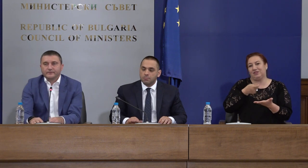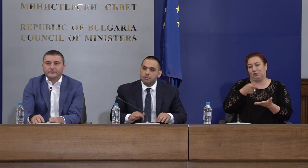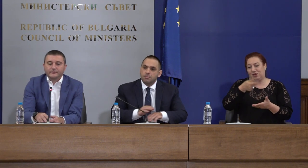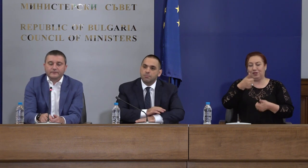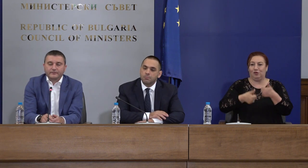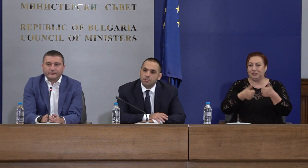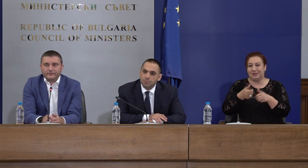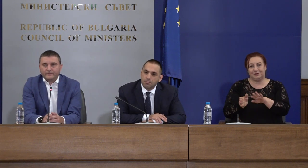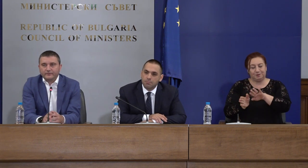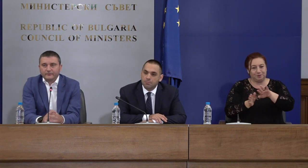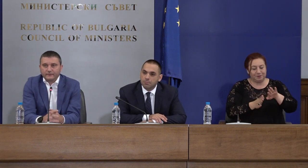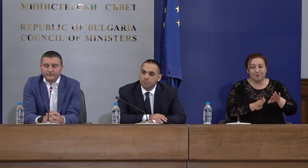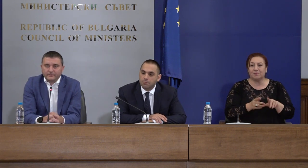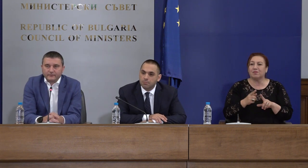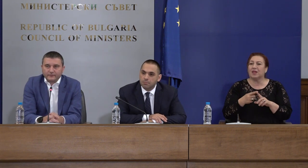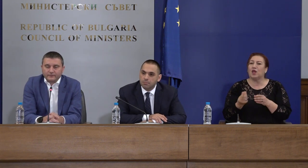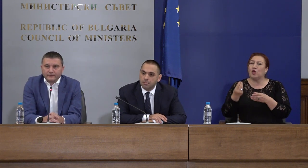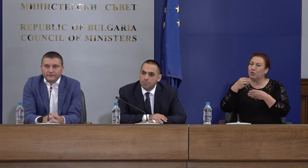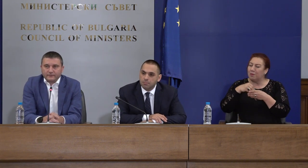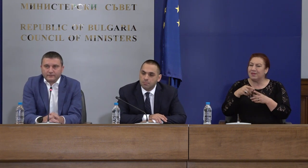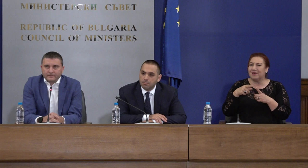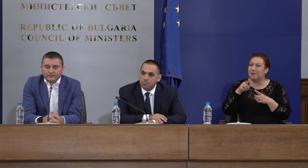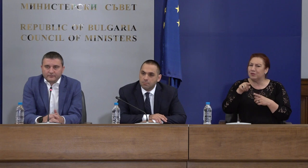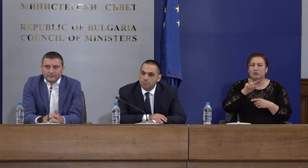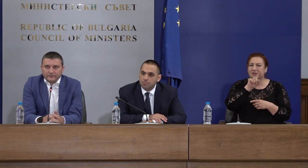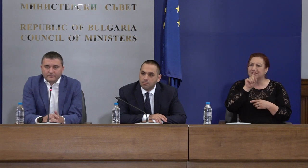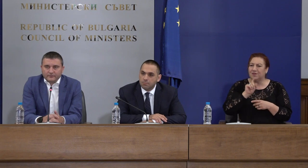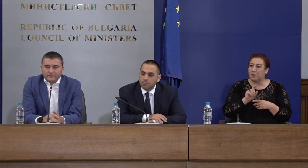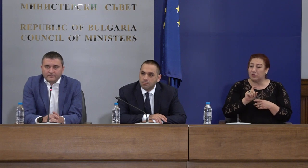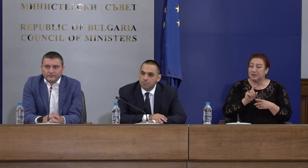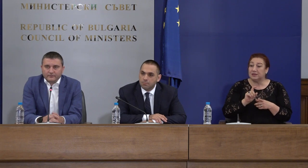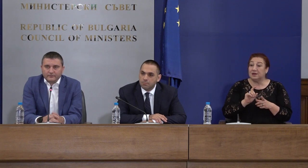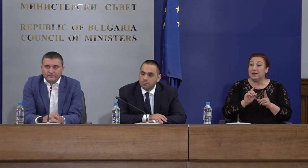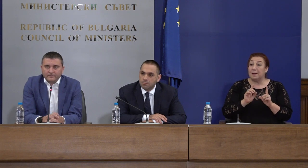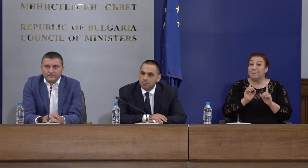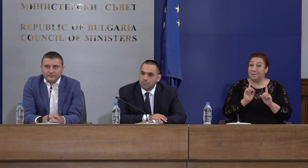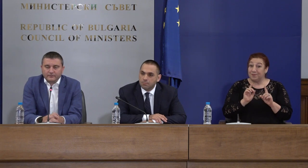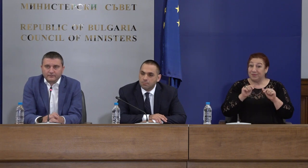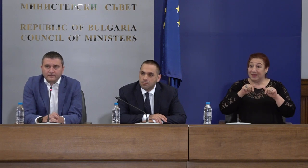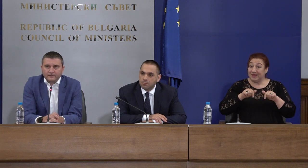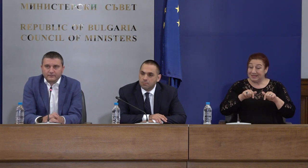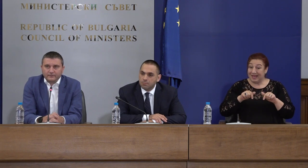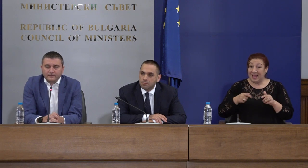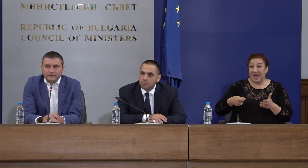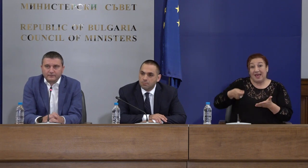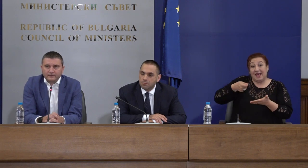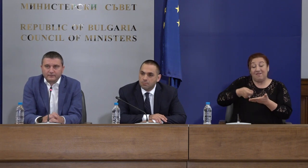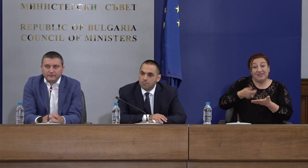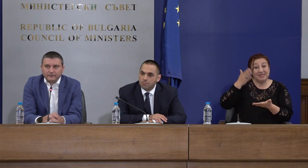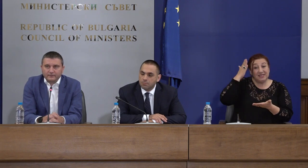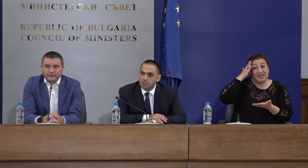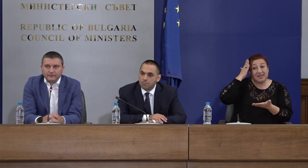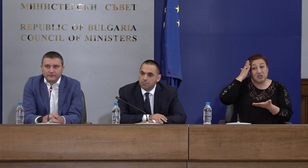И допълнение към този въпрос, дали сега инвестицията на държавата